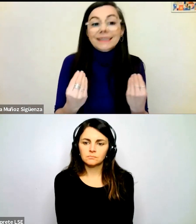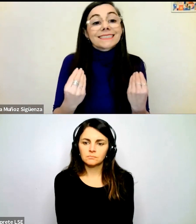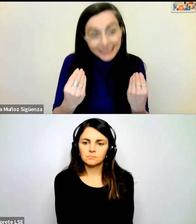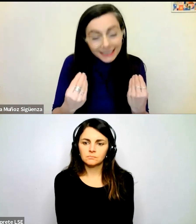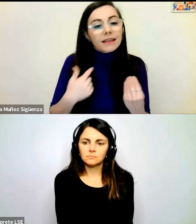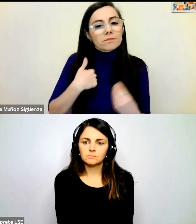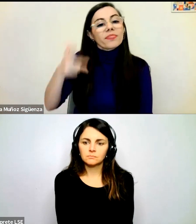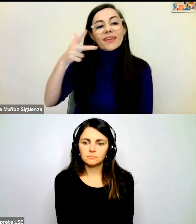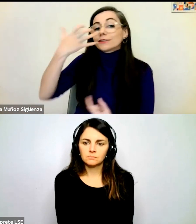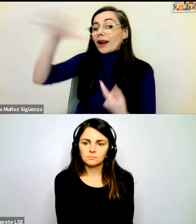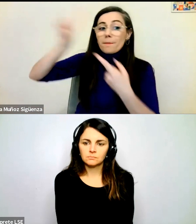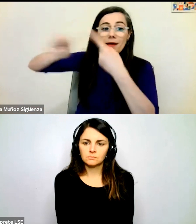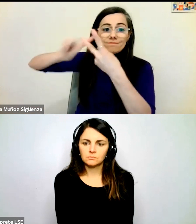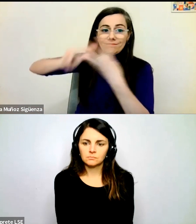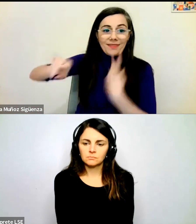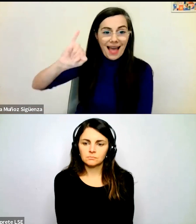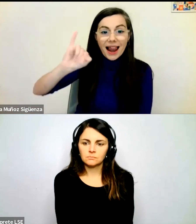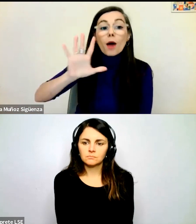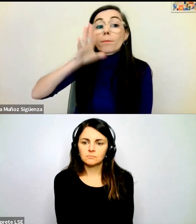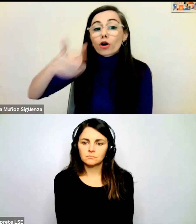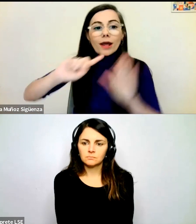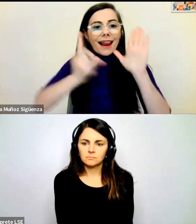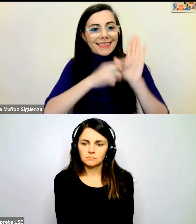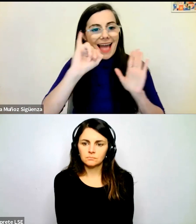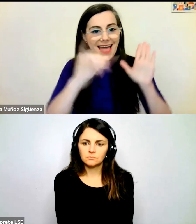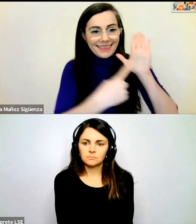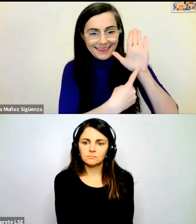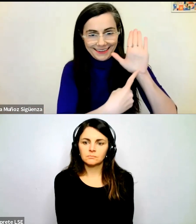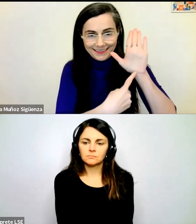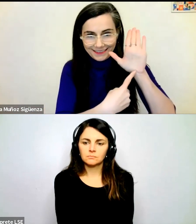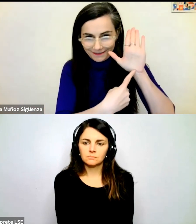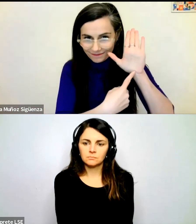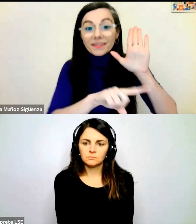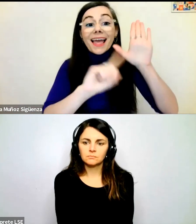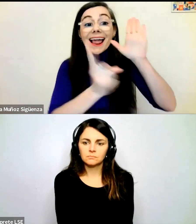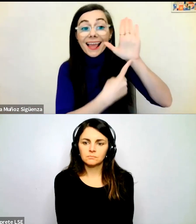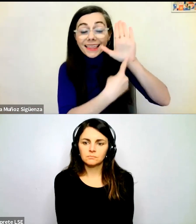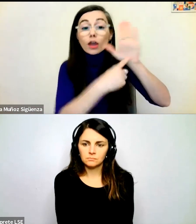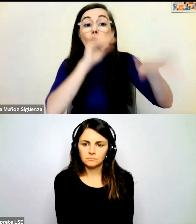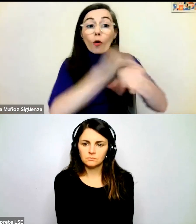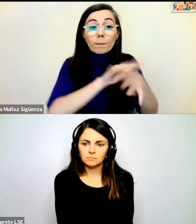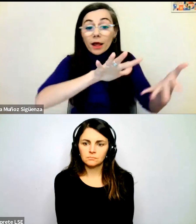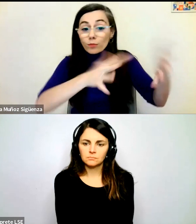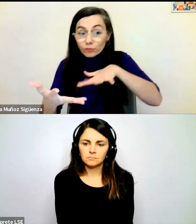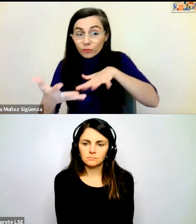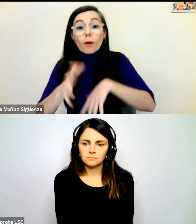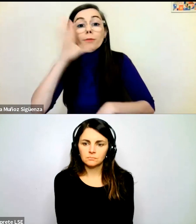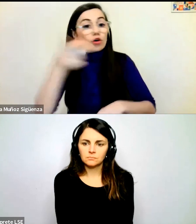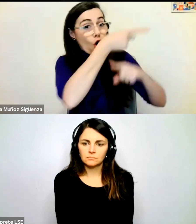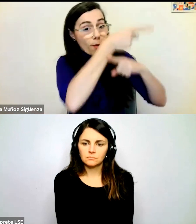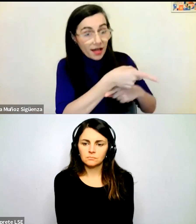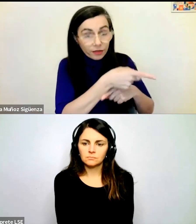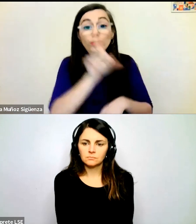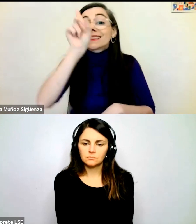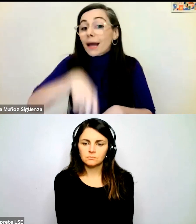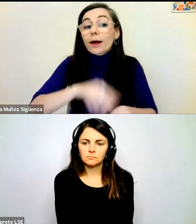que conozcáis en mayor medida vuestros derechos y que adquiráis esa cultura de denuncia, porque existen